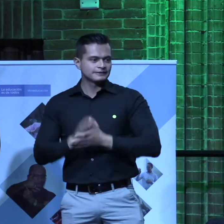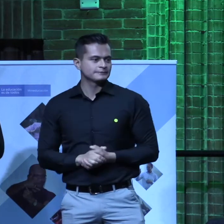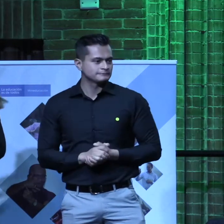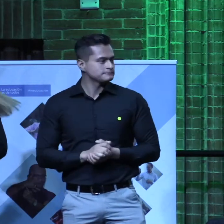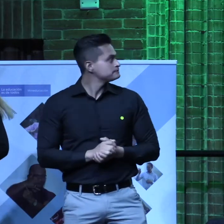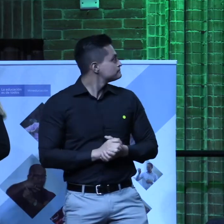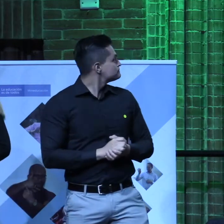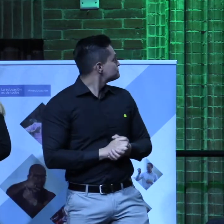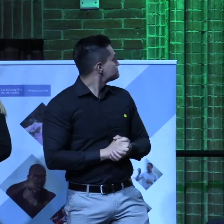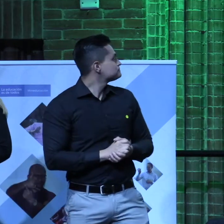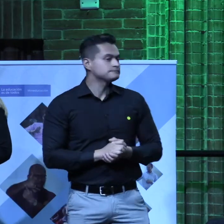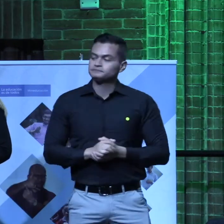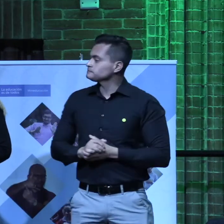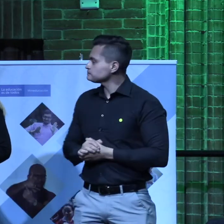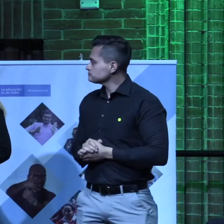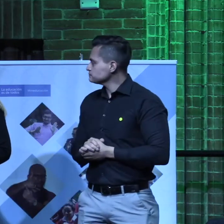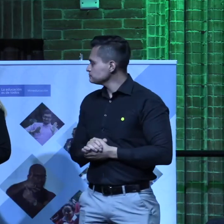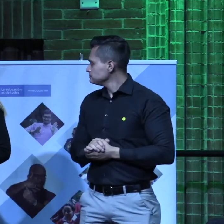¿Dónde?